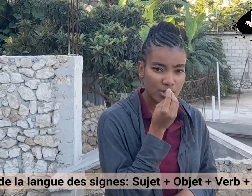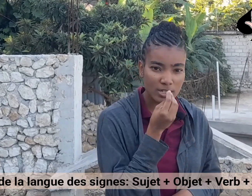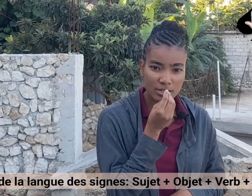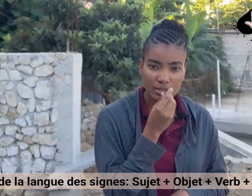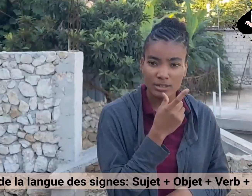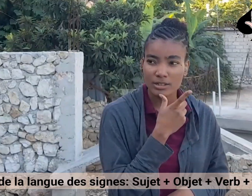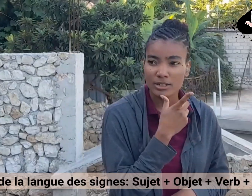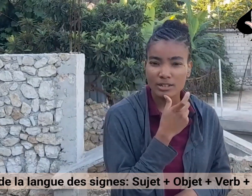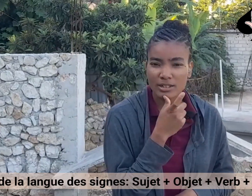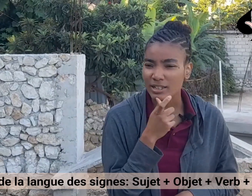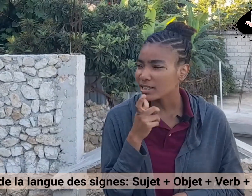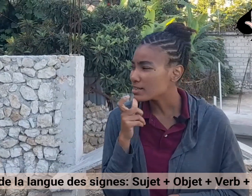Manger, qui est?